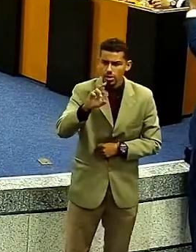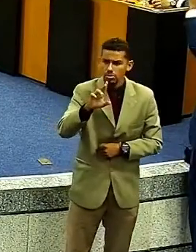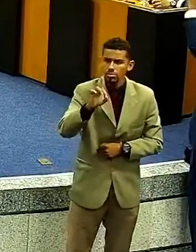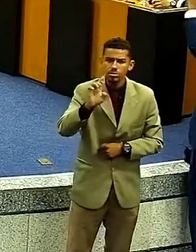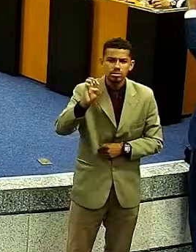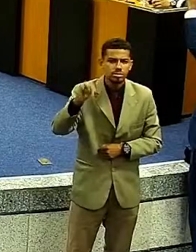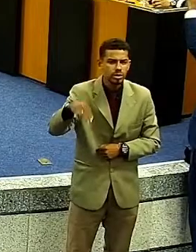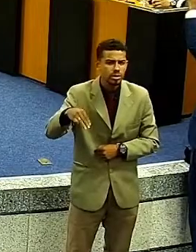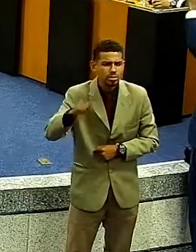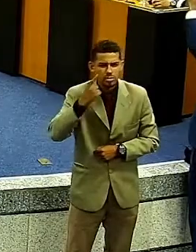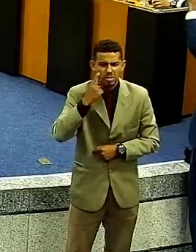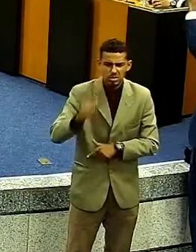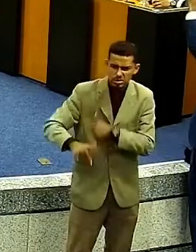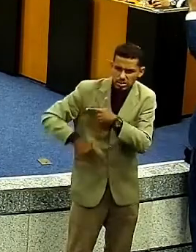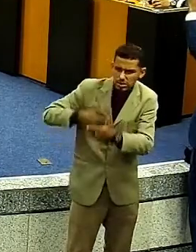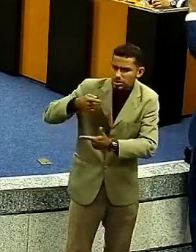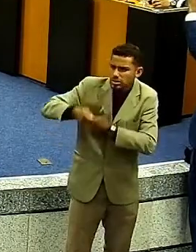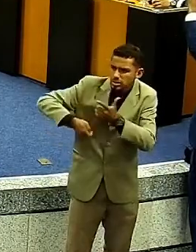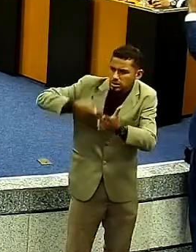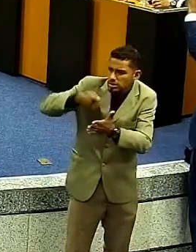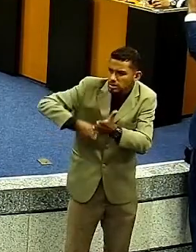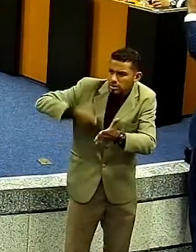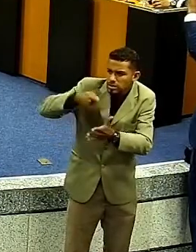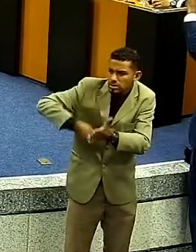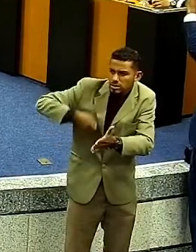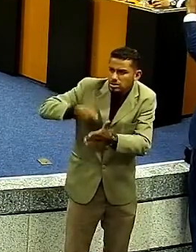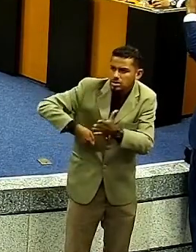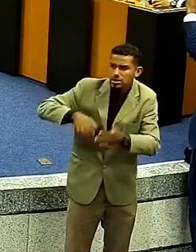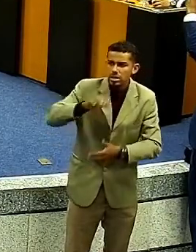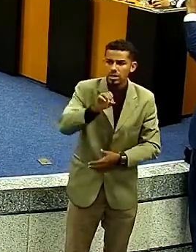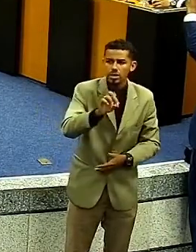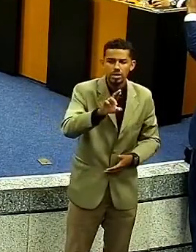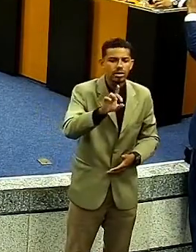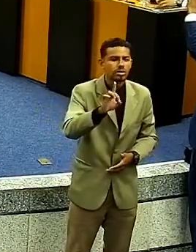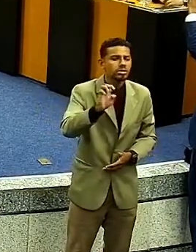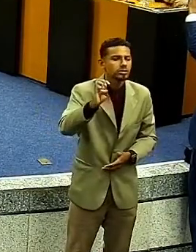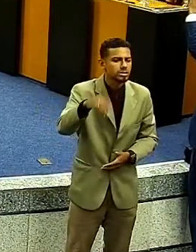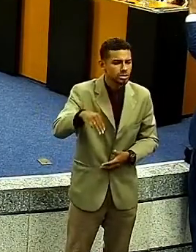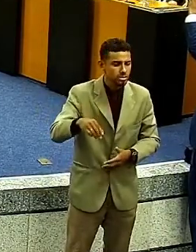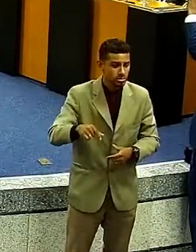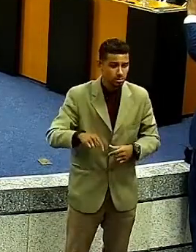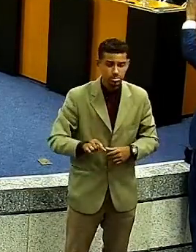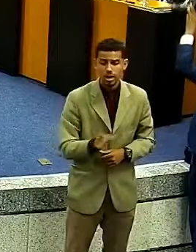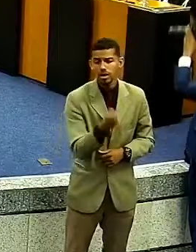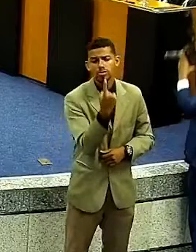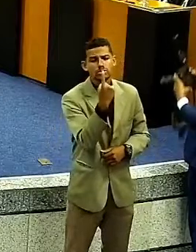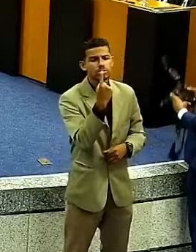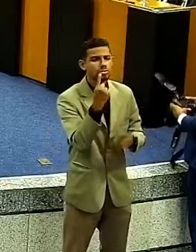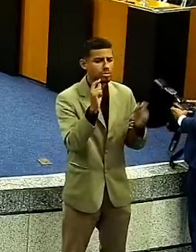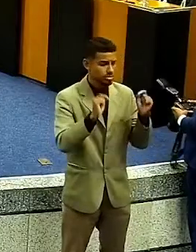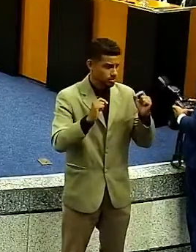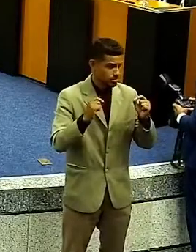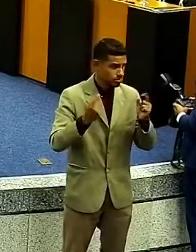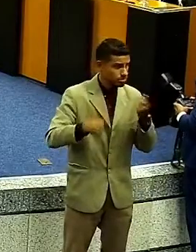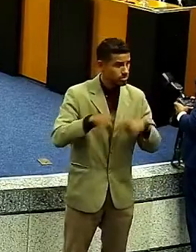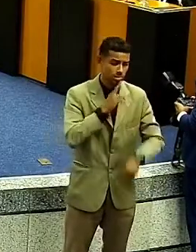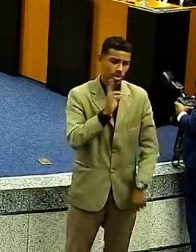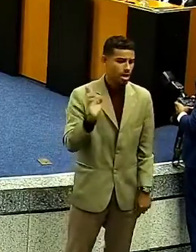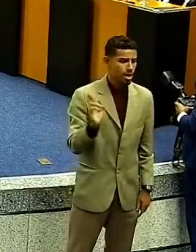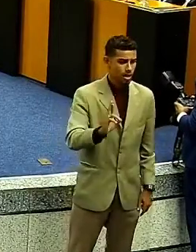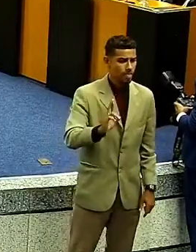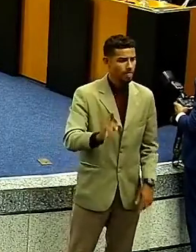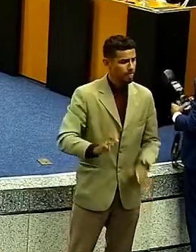que insistem persistem em transgredir a ordem A única solução é a ação